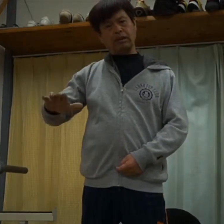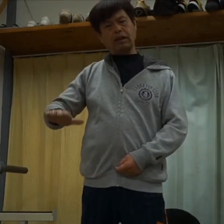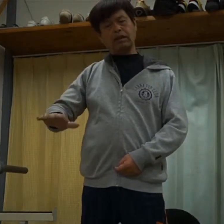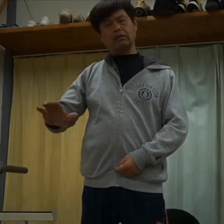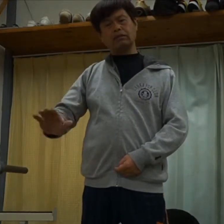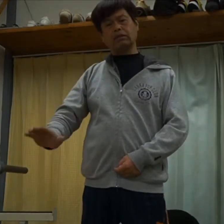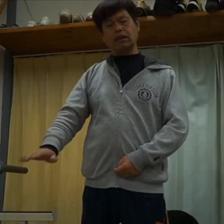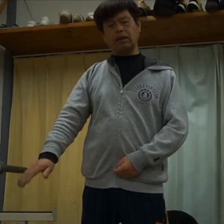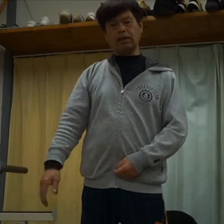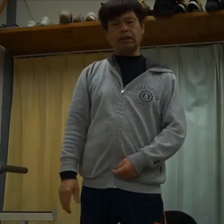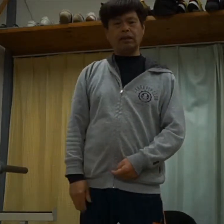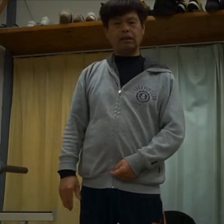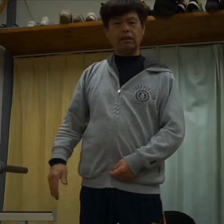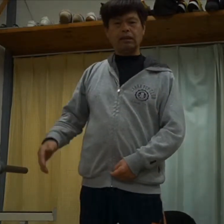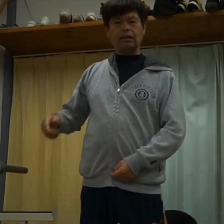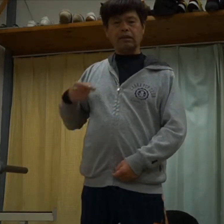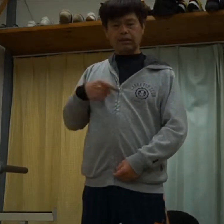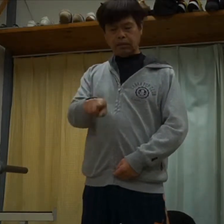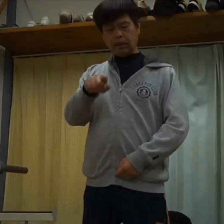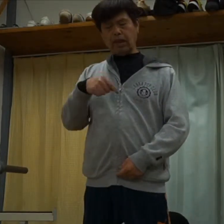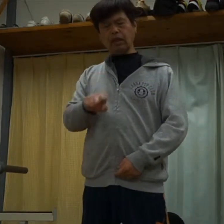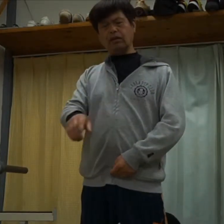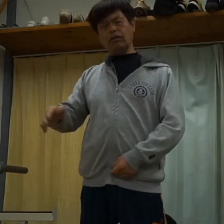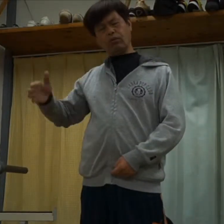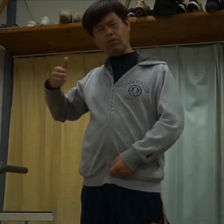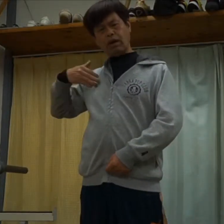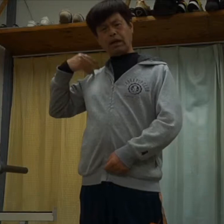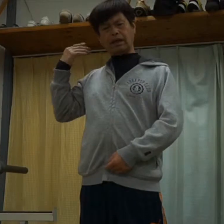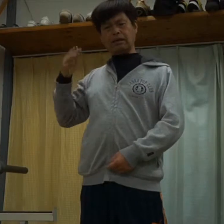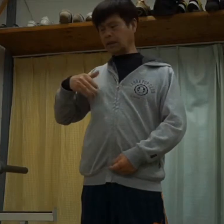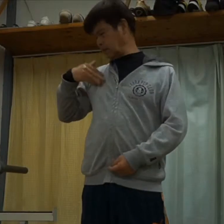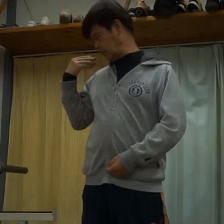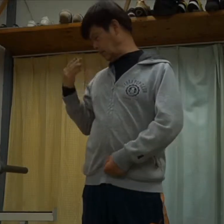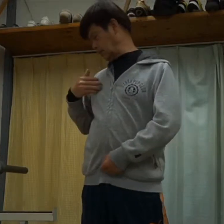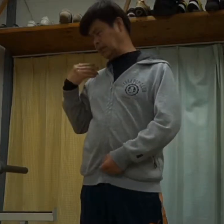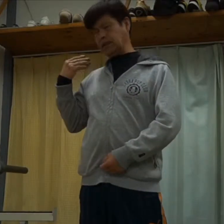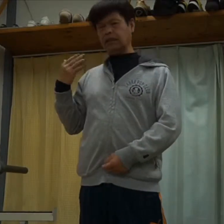幼くて意味など知らない